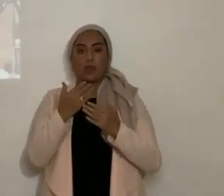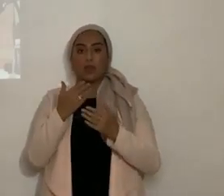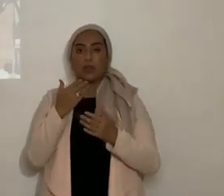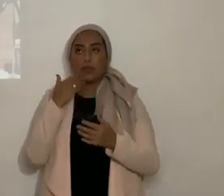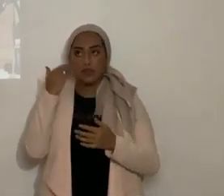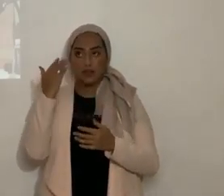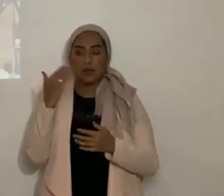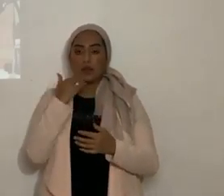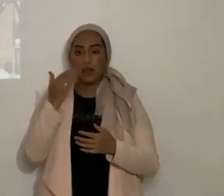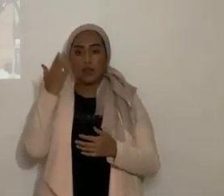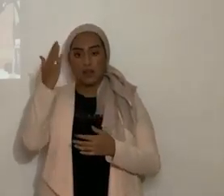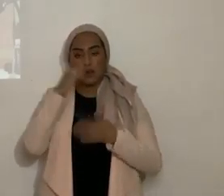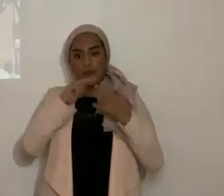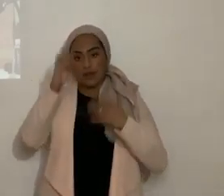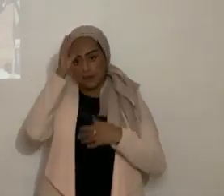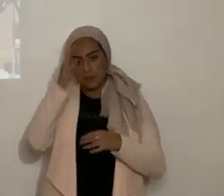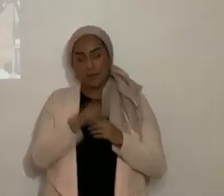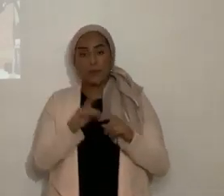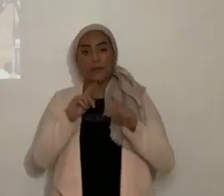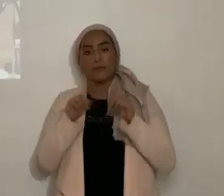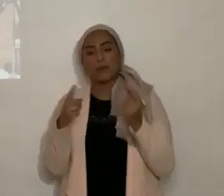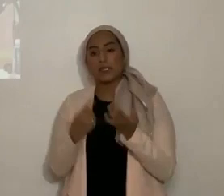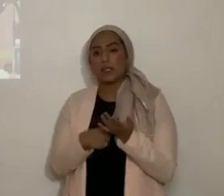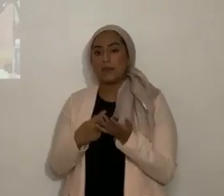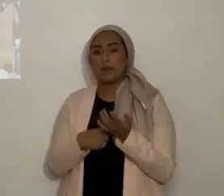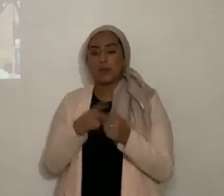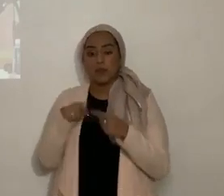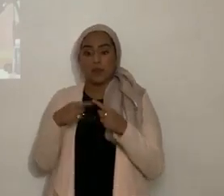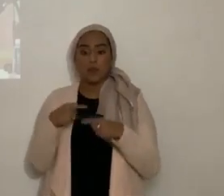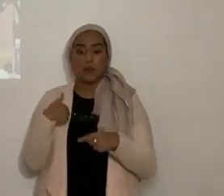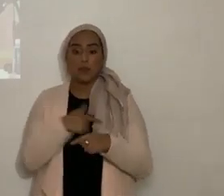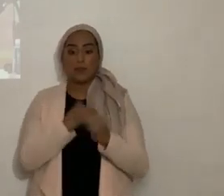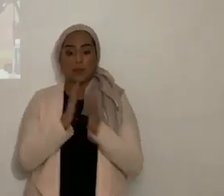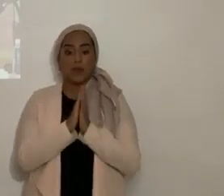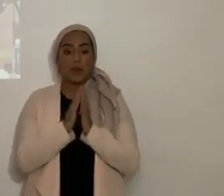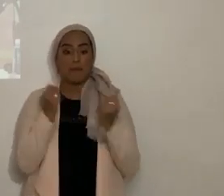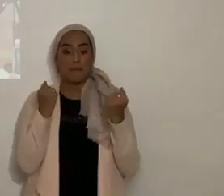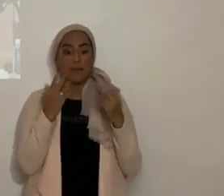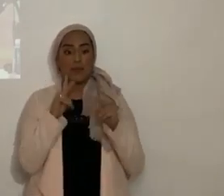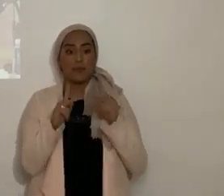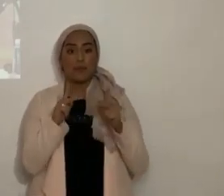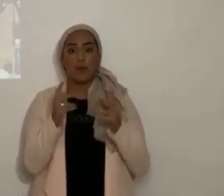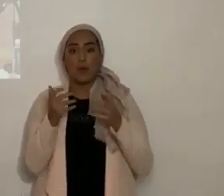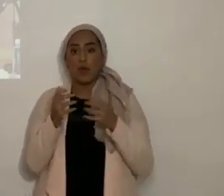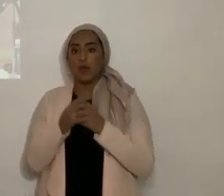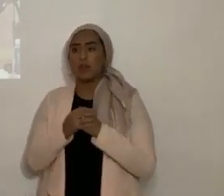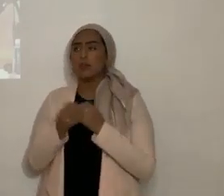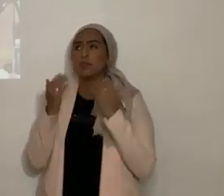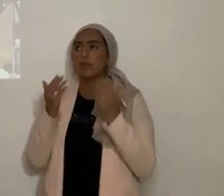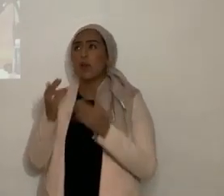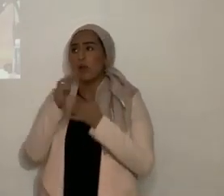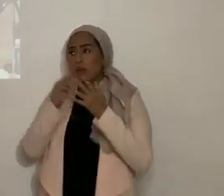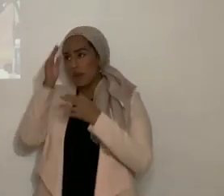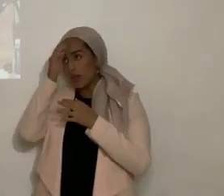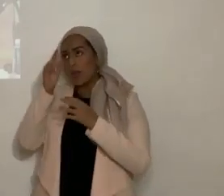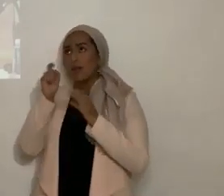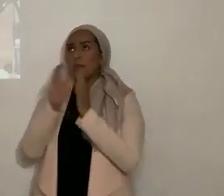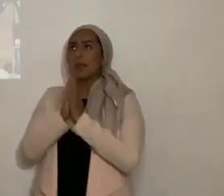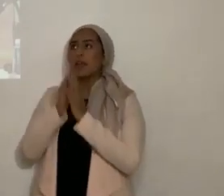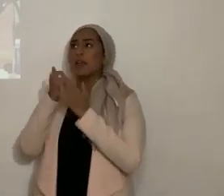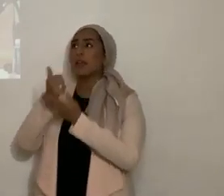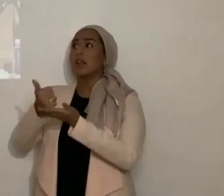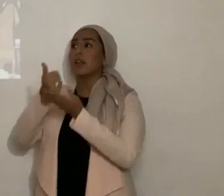al Eterno, ¿verdad? Pero a veces, en las oraciones, muchos quieren hacer esto. Padre, yo te pido que me ayudes,